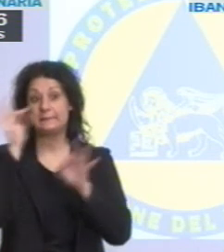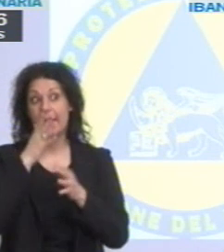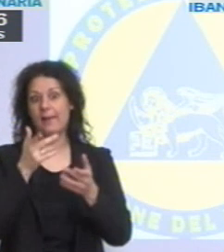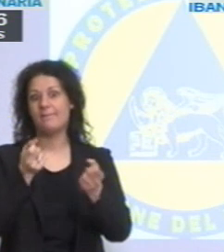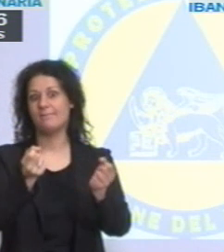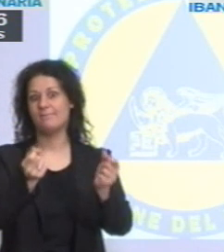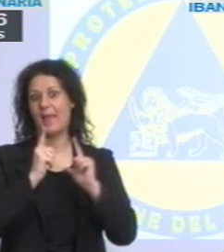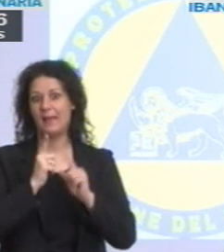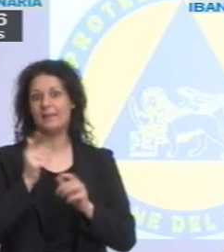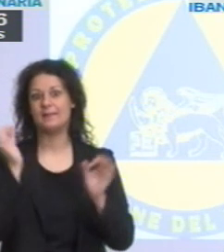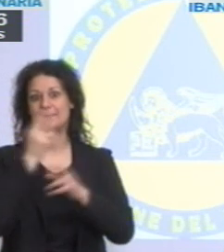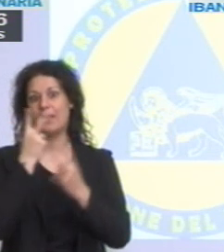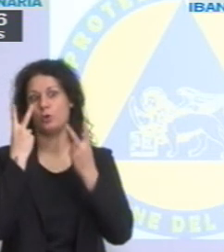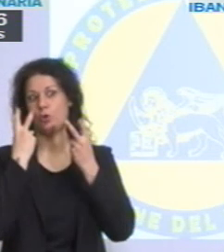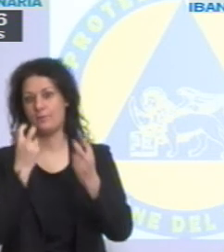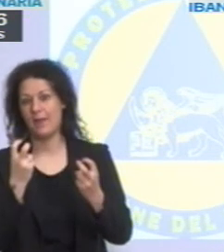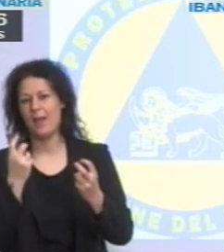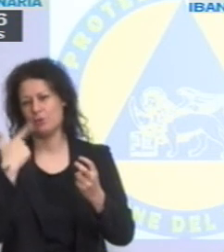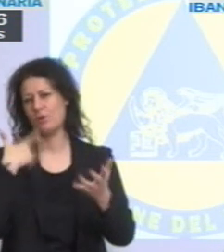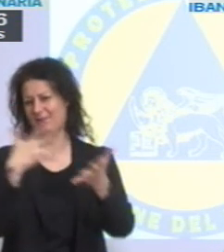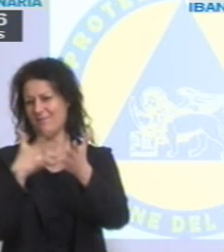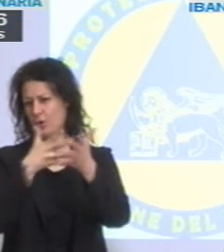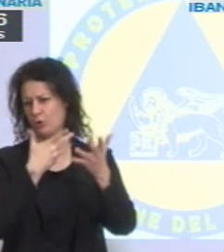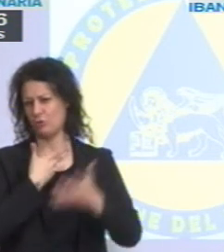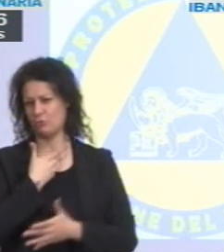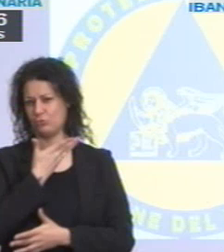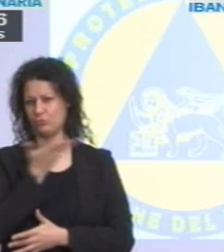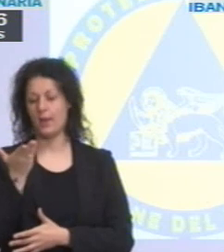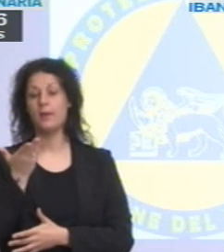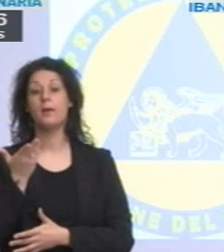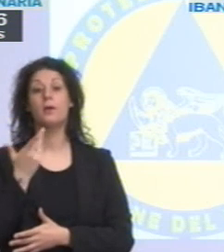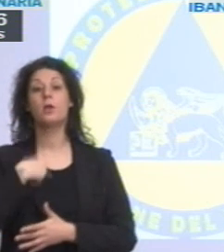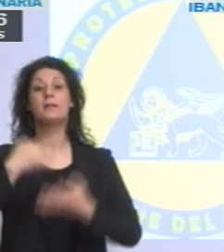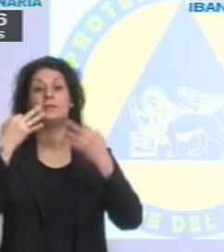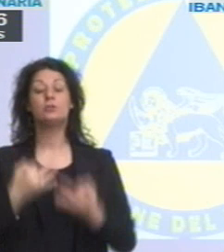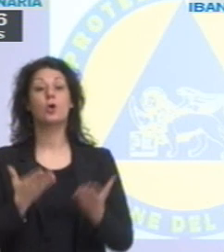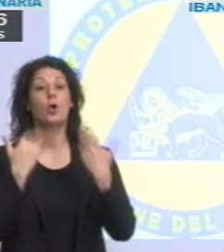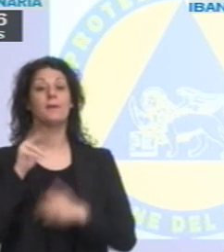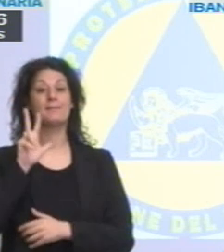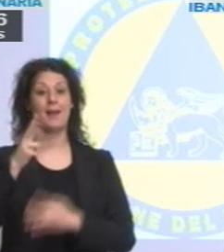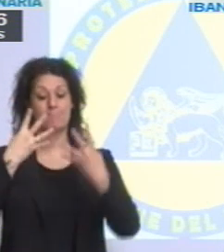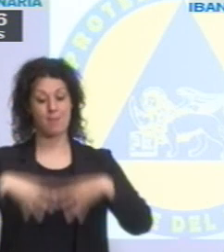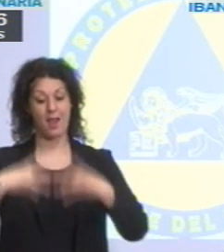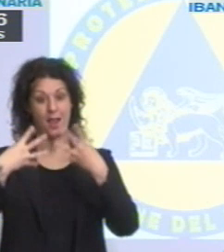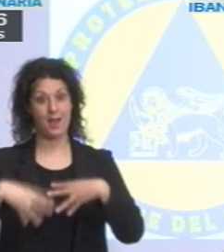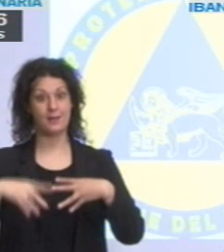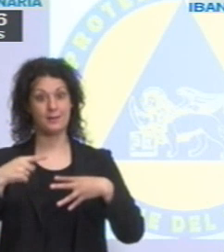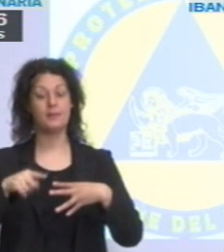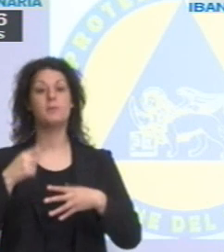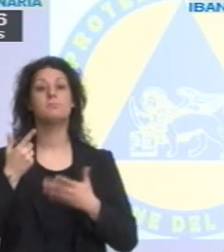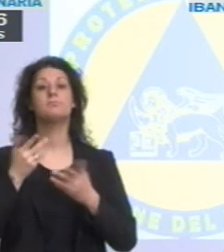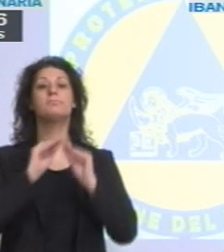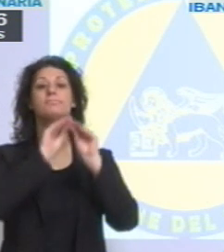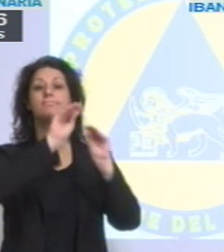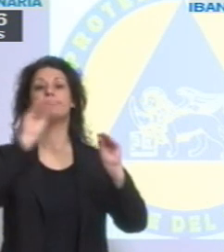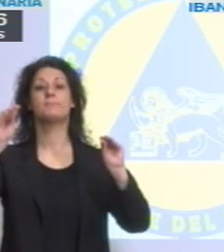le troviamo, con tutte le difficoltà che si possono avere, per dotare gli hub provinciali